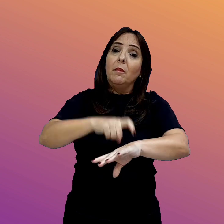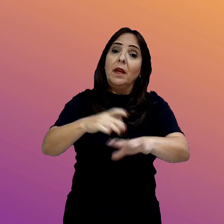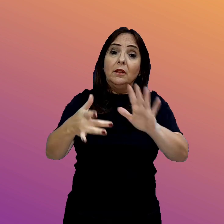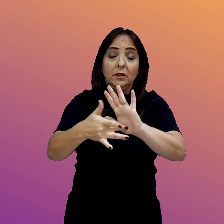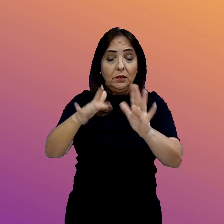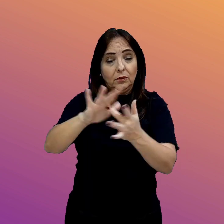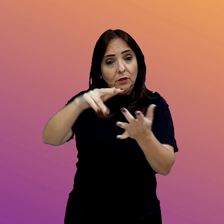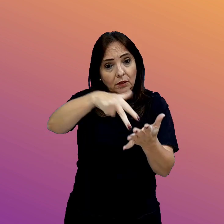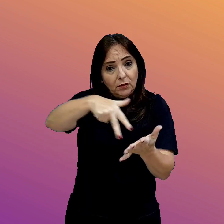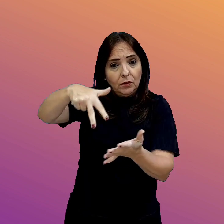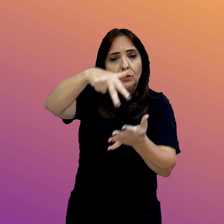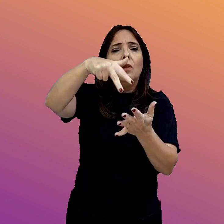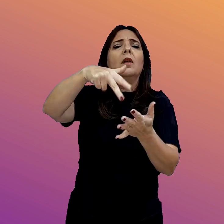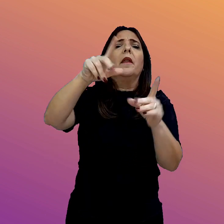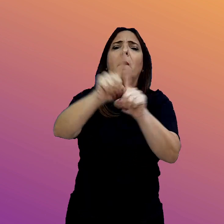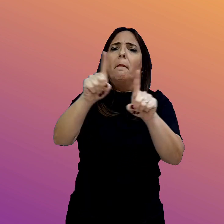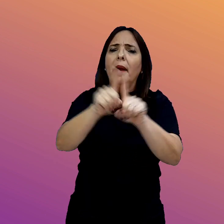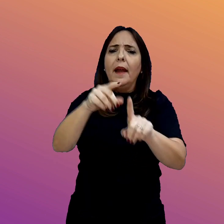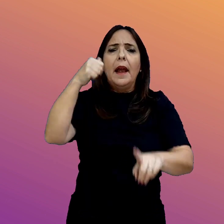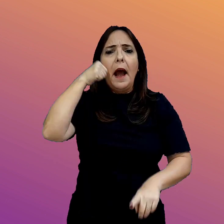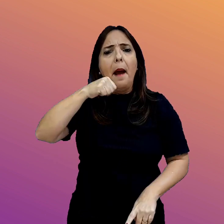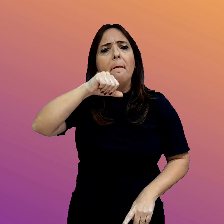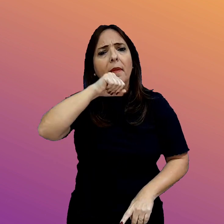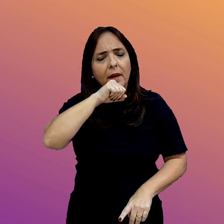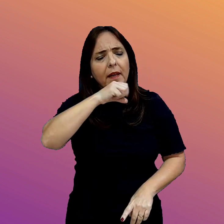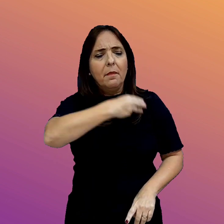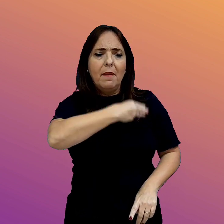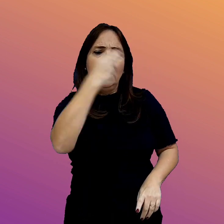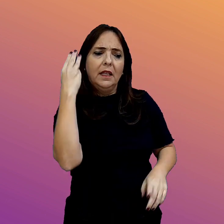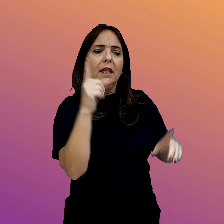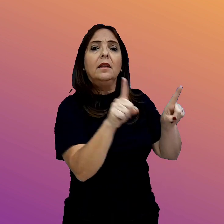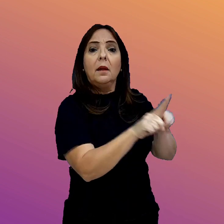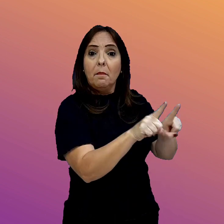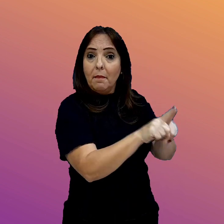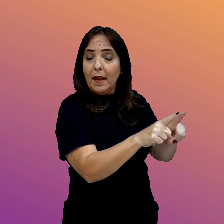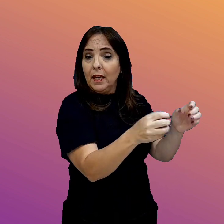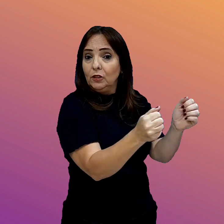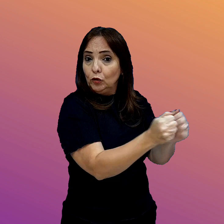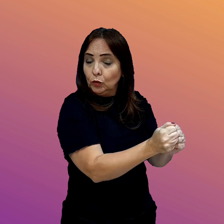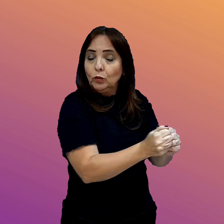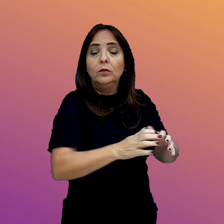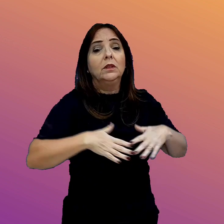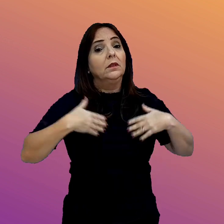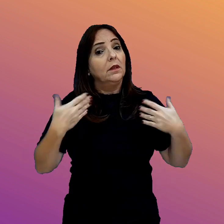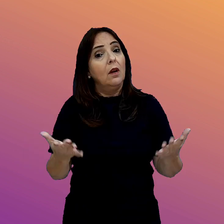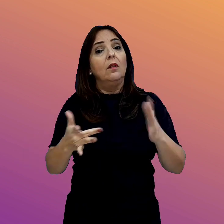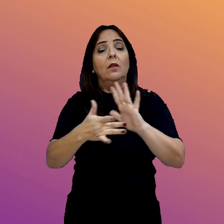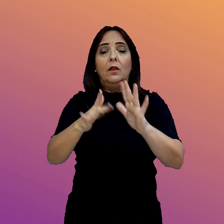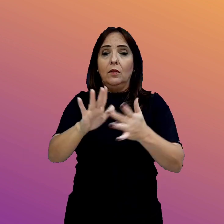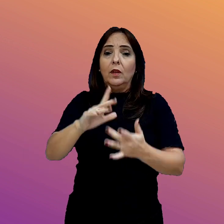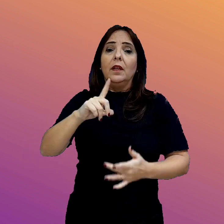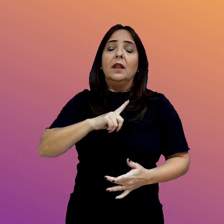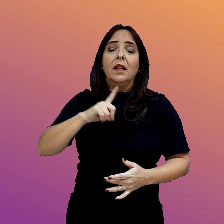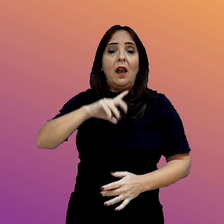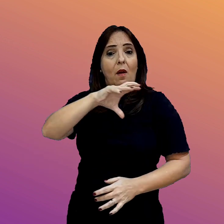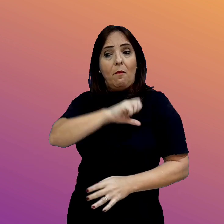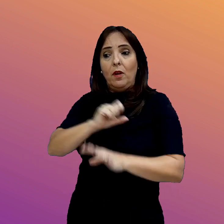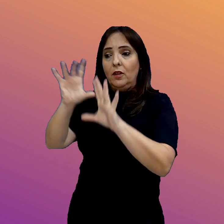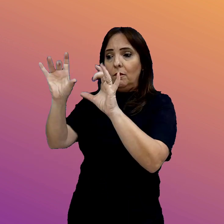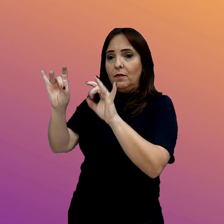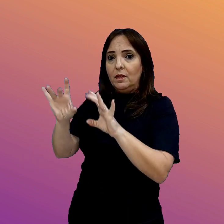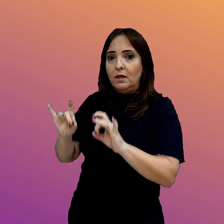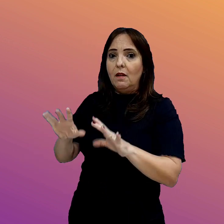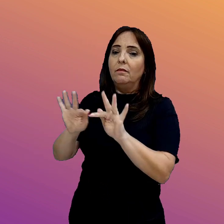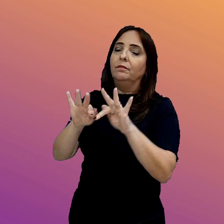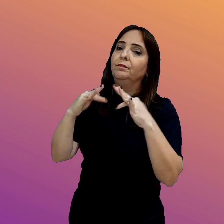estava presente naquele momento ali também. Então, ele nunca se apartou da sua família. Então, Jesus tem um amor pela família, né? Ele faz questão de